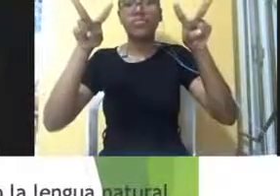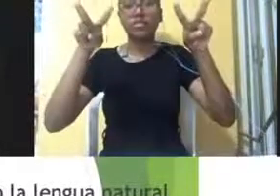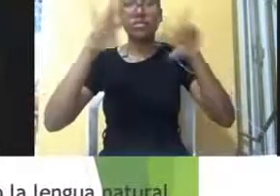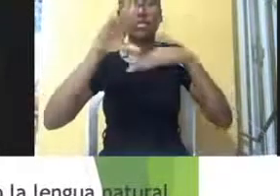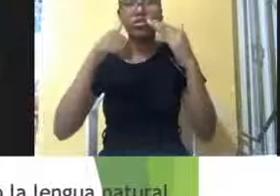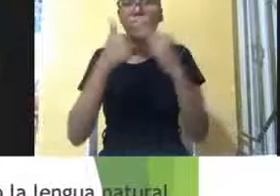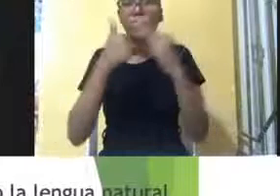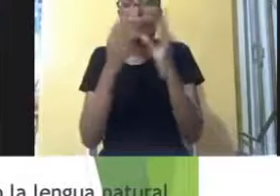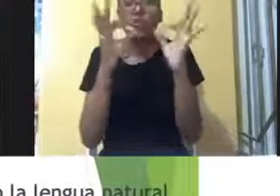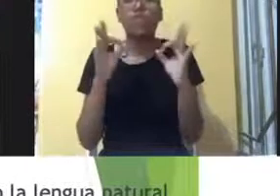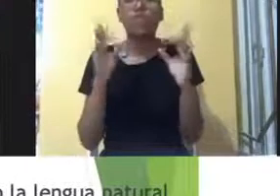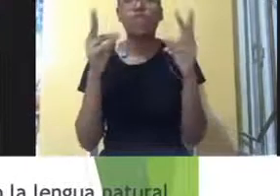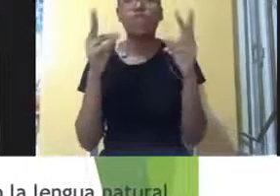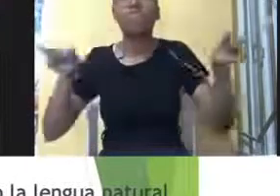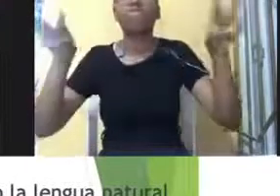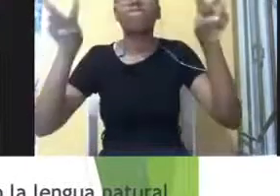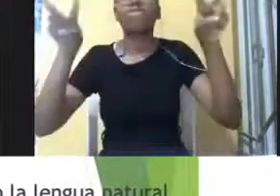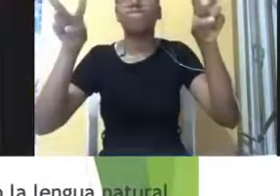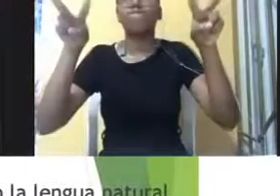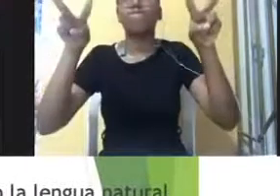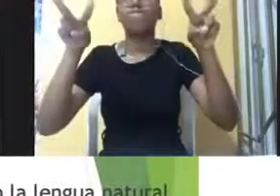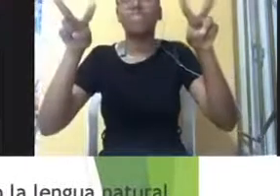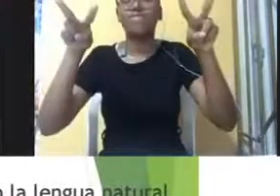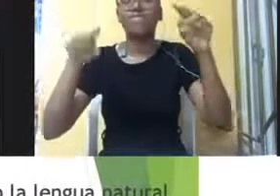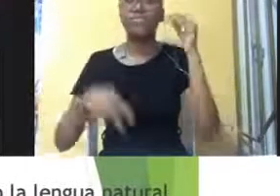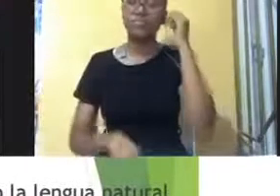ellos conciben el concepto.